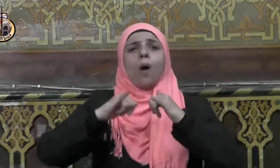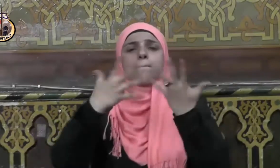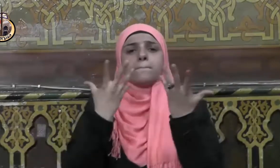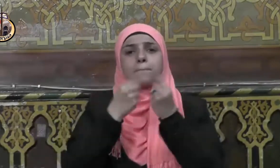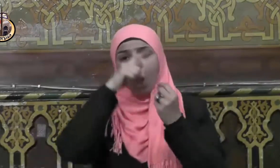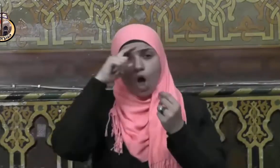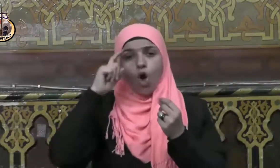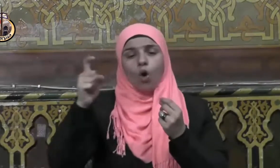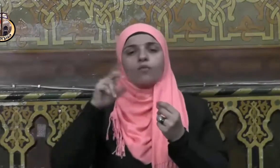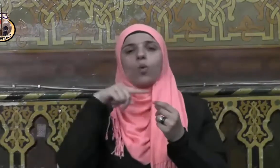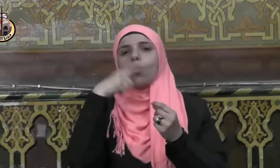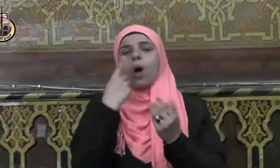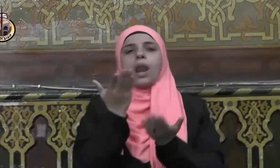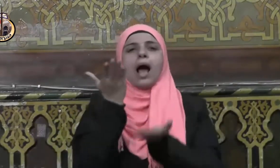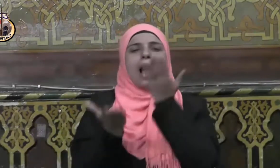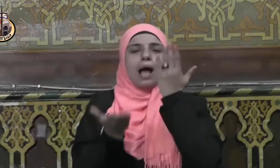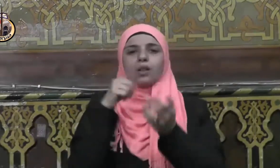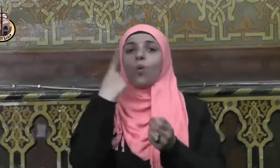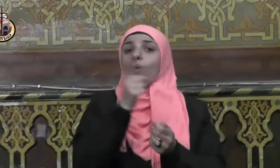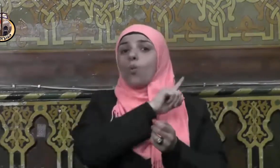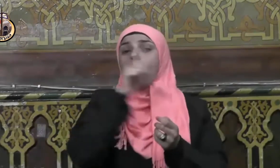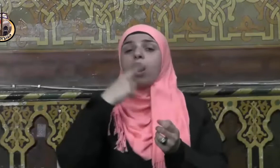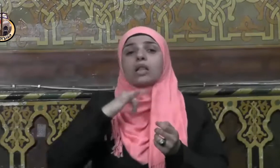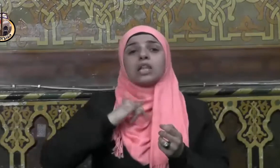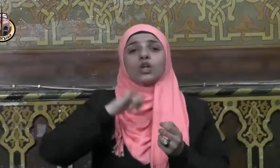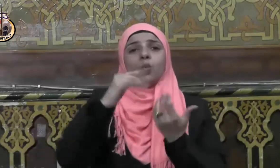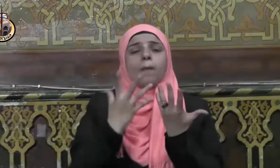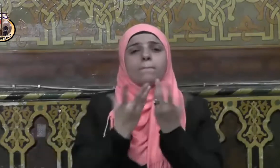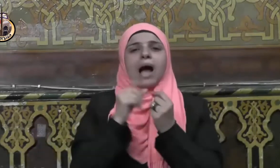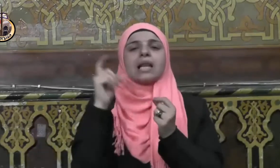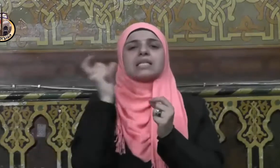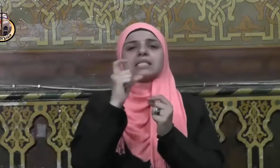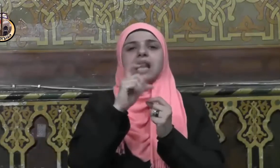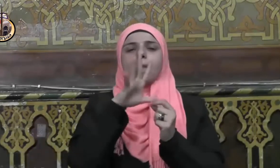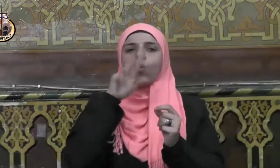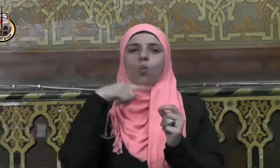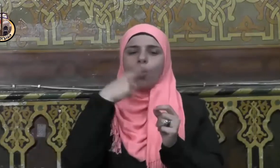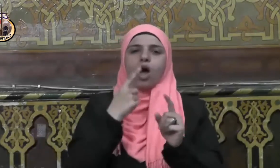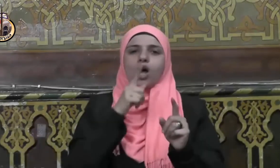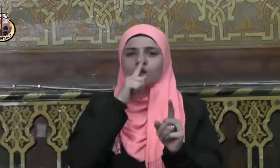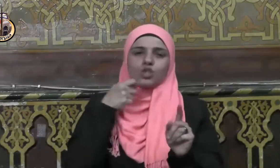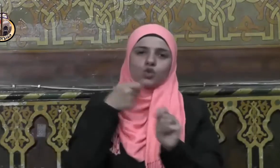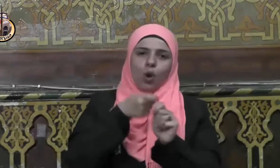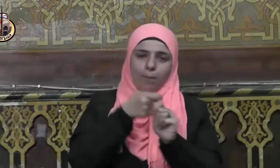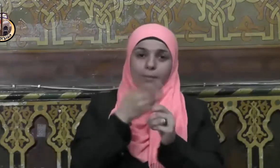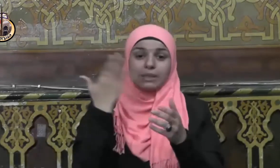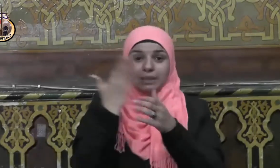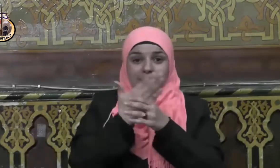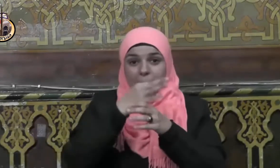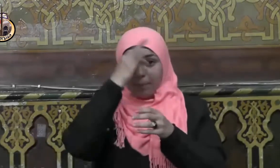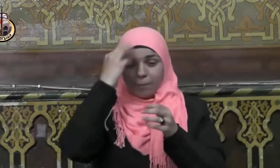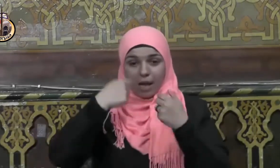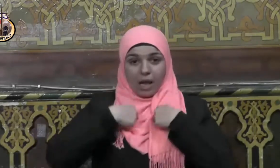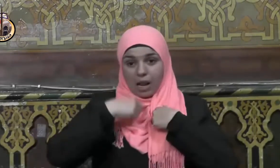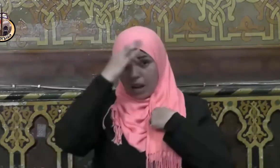والعدل ولا تدوم مع الإسلام والظلم، لأن تدينها